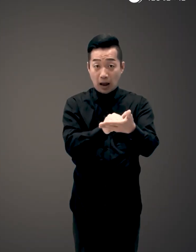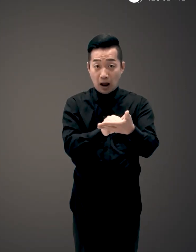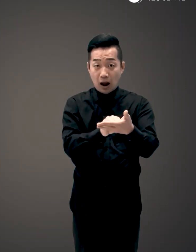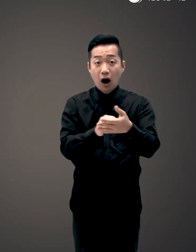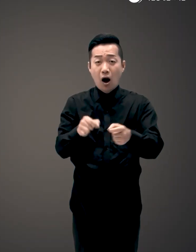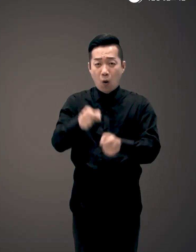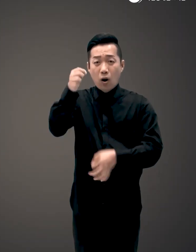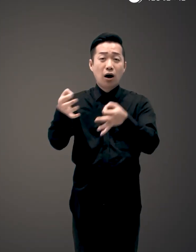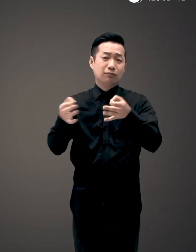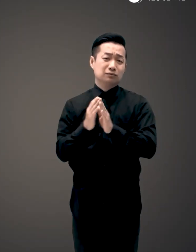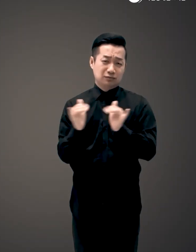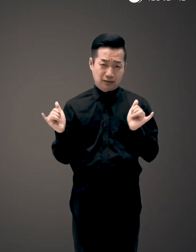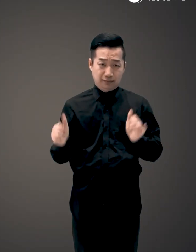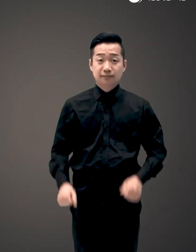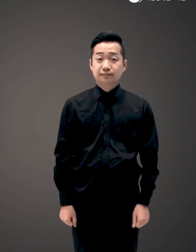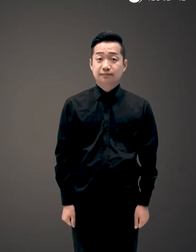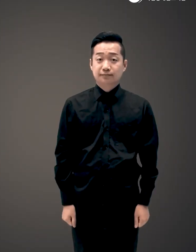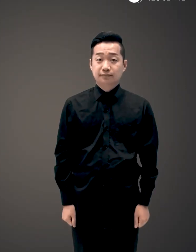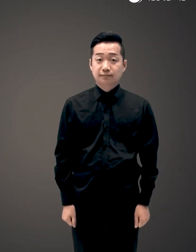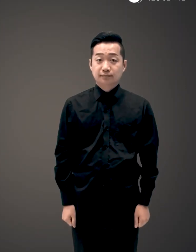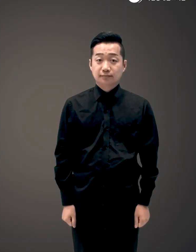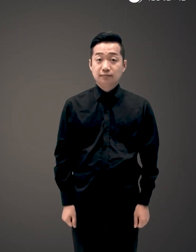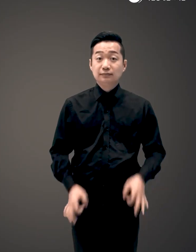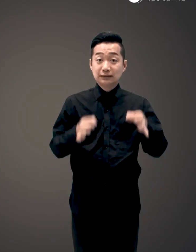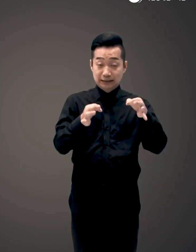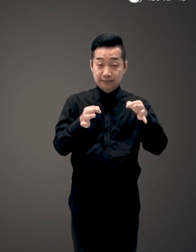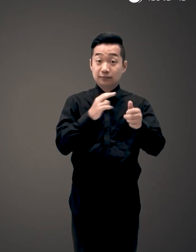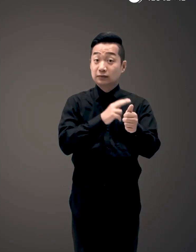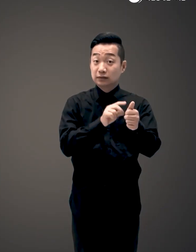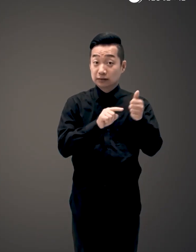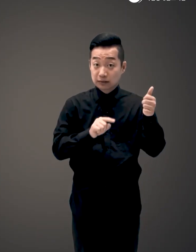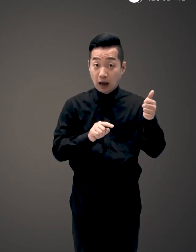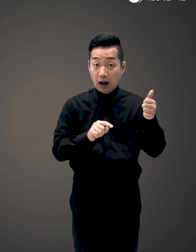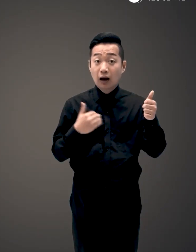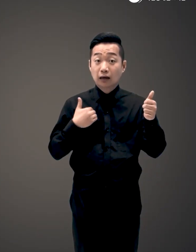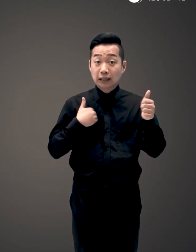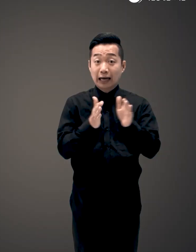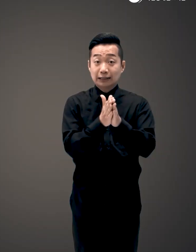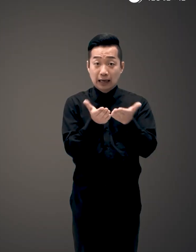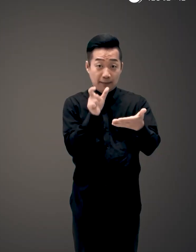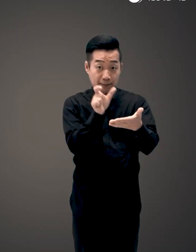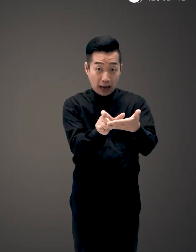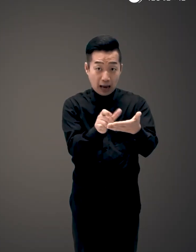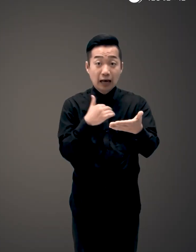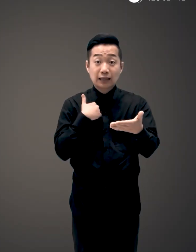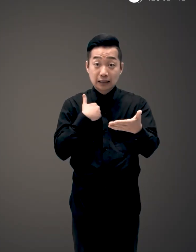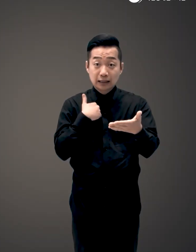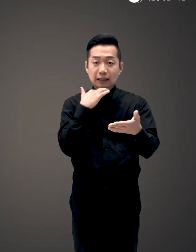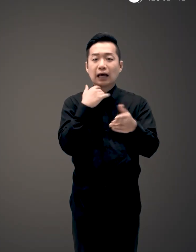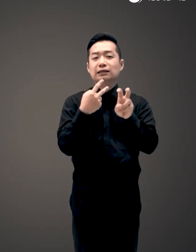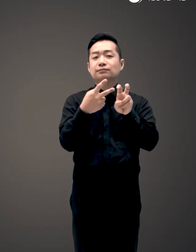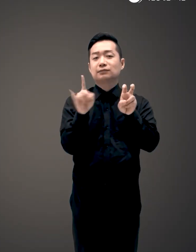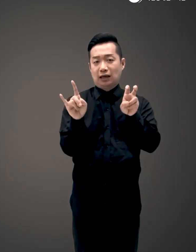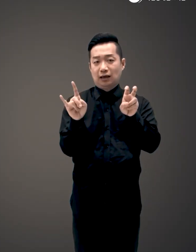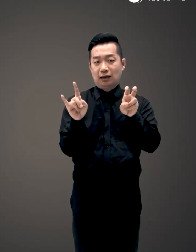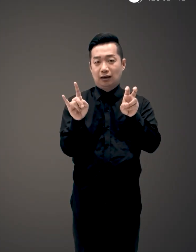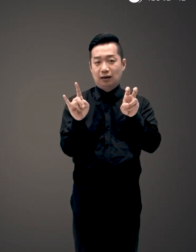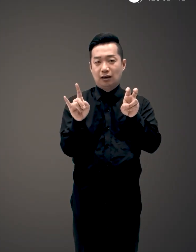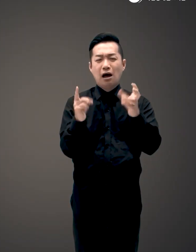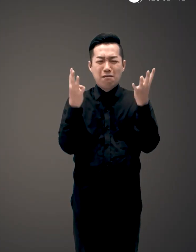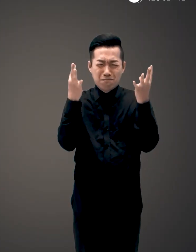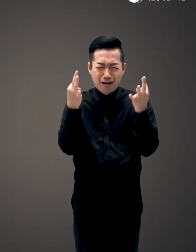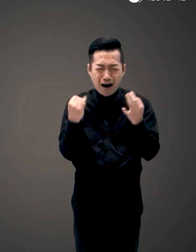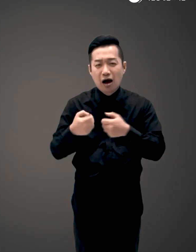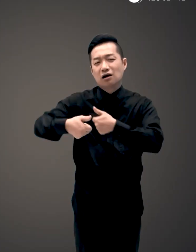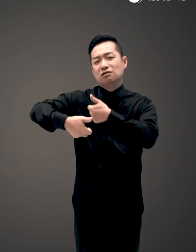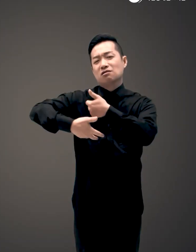오랫동안 지켜봐 주신 분들이 써주신 거라서. 그리고 김미경 선생님 같은 경우에는 제가 이 책에 담겨있던 저의 20대 때